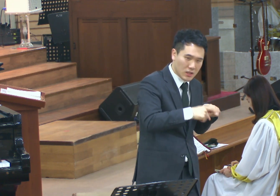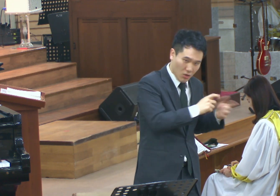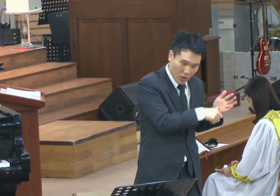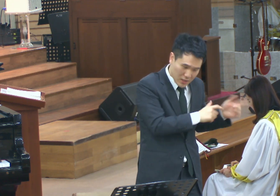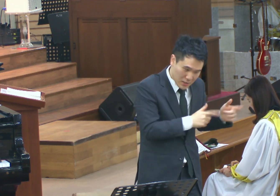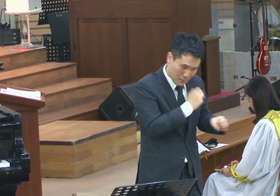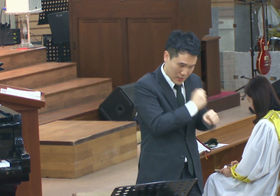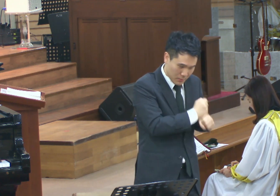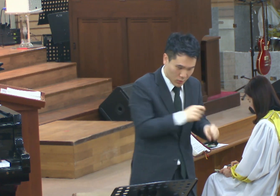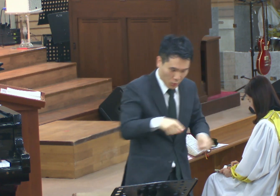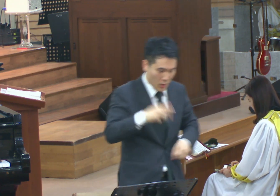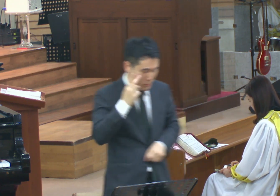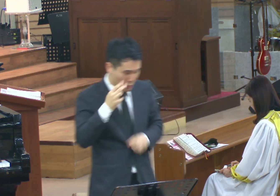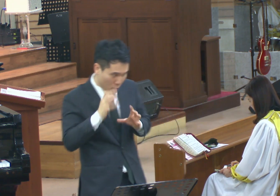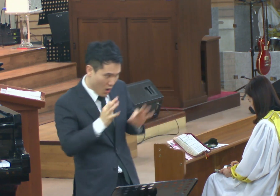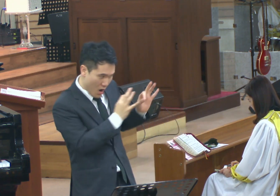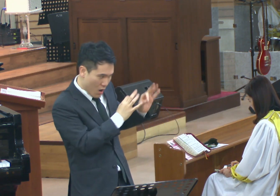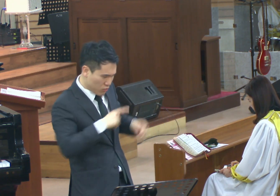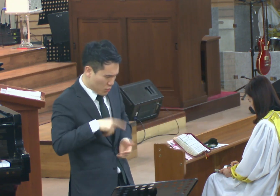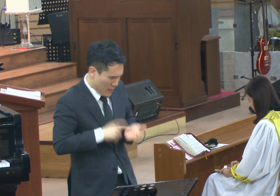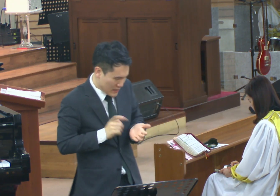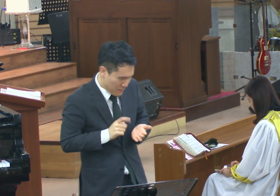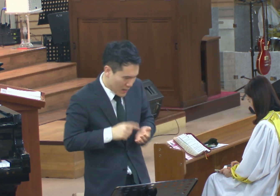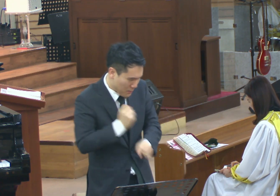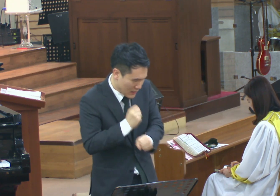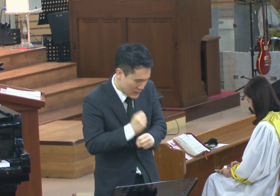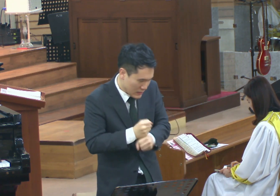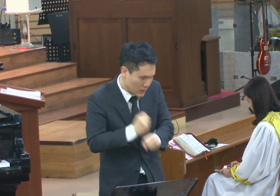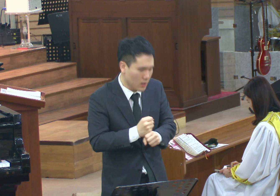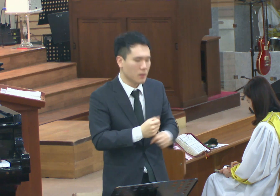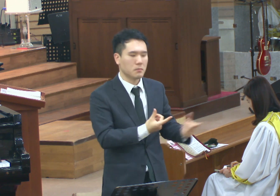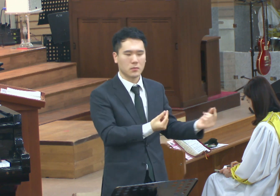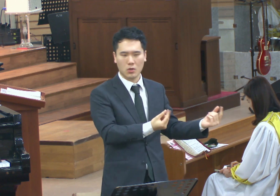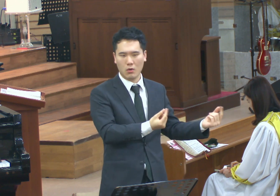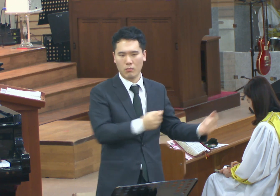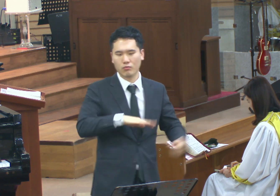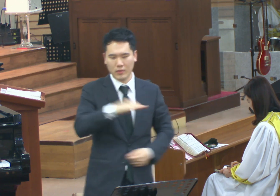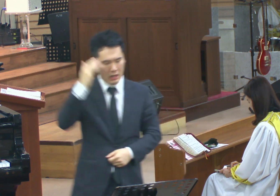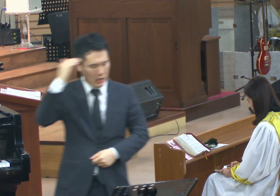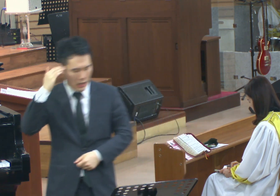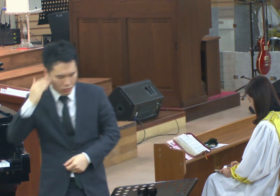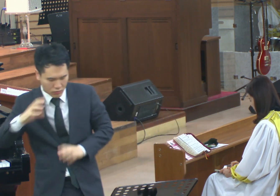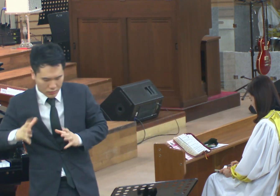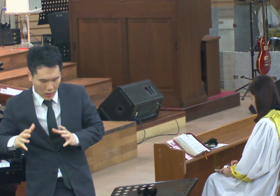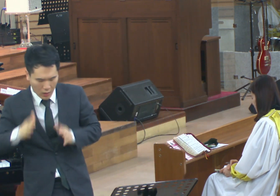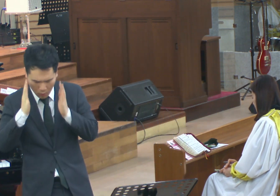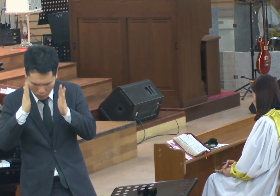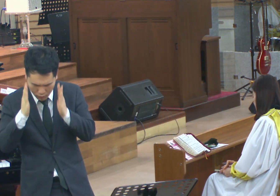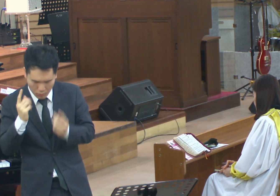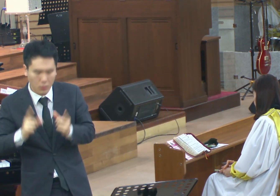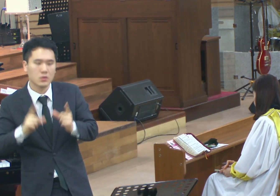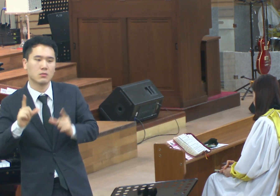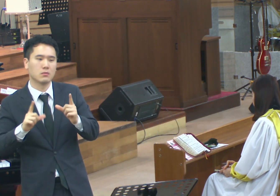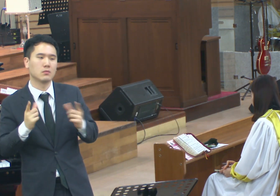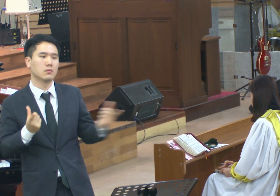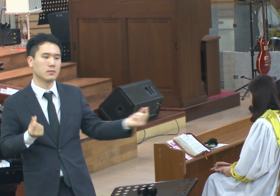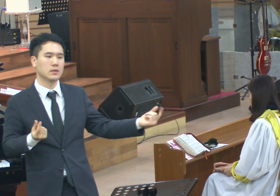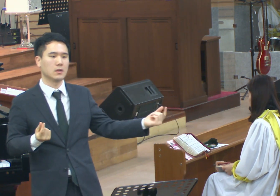나중에 경쟁에 이기는 자가 있고 경쟁을 해도 안 되는 자가 있잖아요. 치면은 이 패배감,